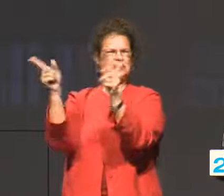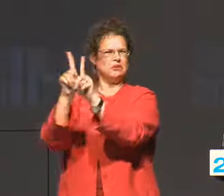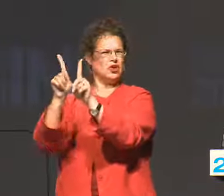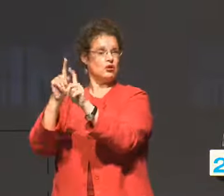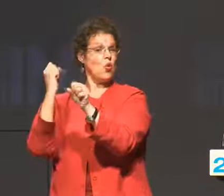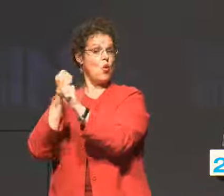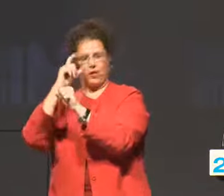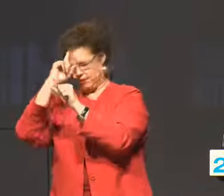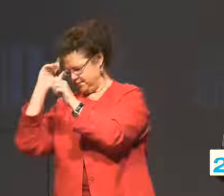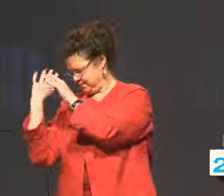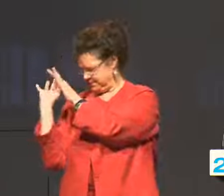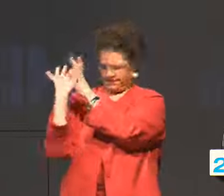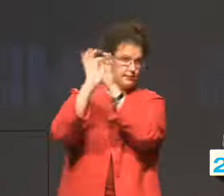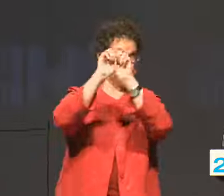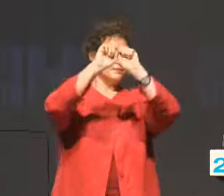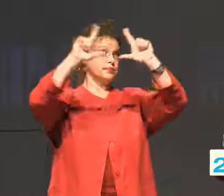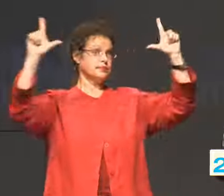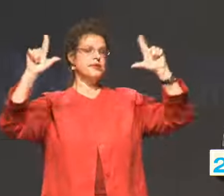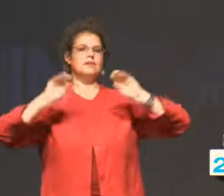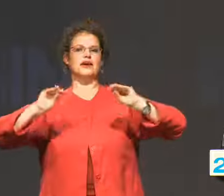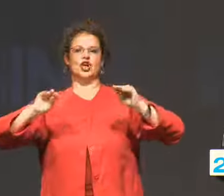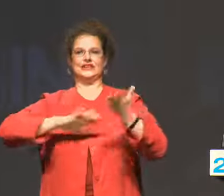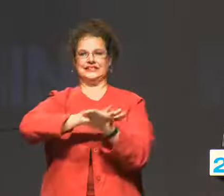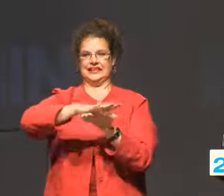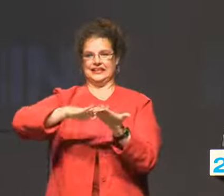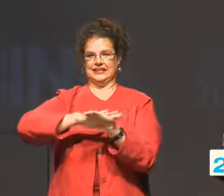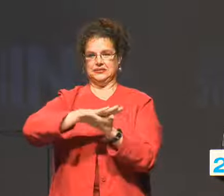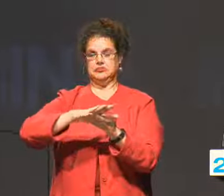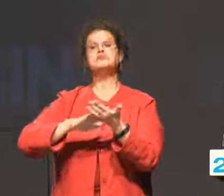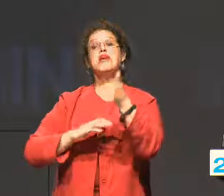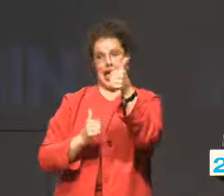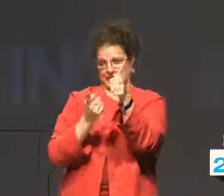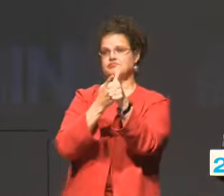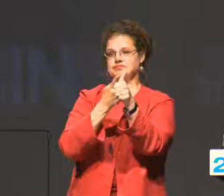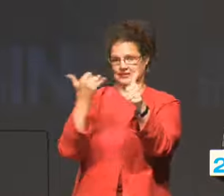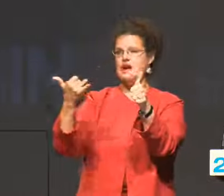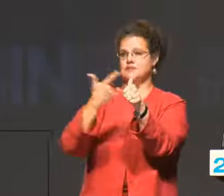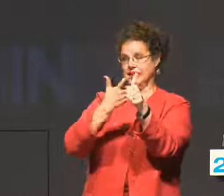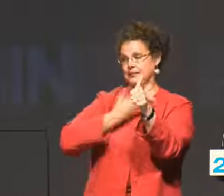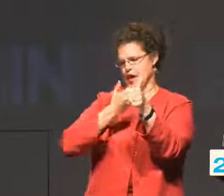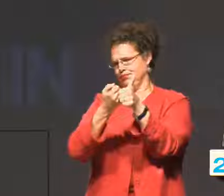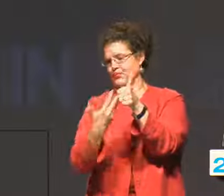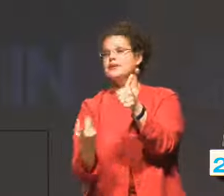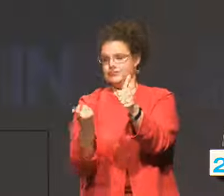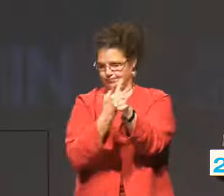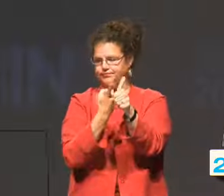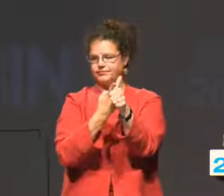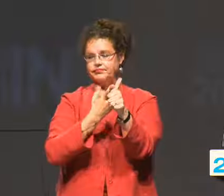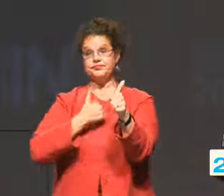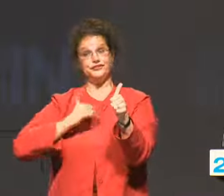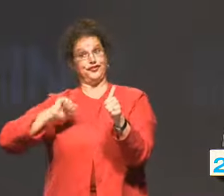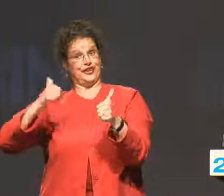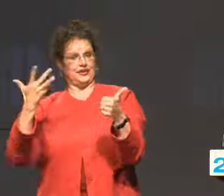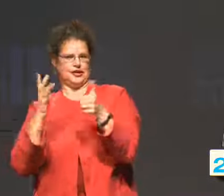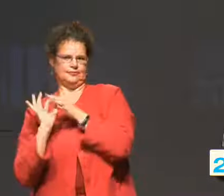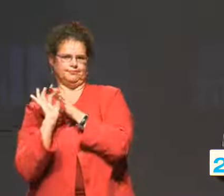In der Schweiz begegnen wir sehr oft diesem Begriff Integration und damit verbinden wir automatisch ein pädagogisches